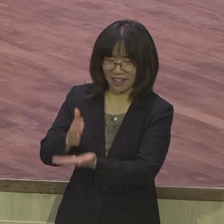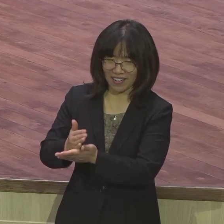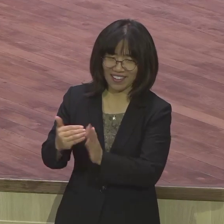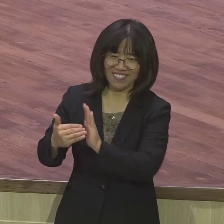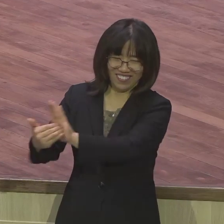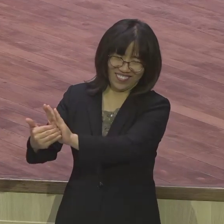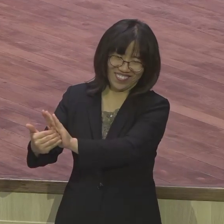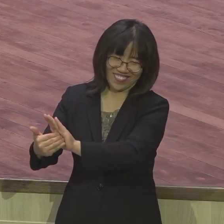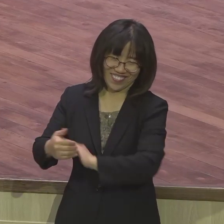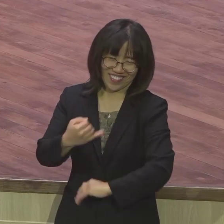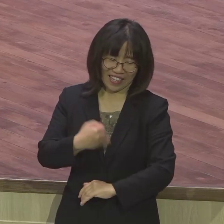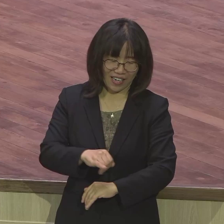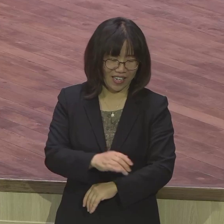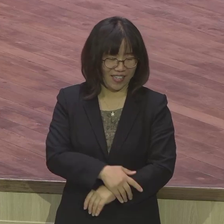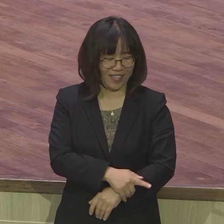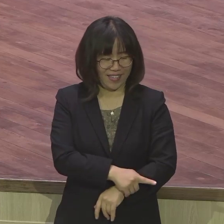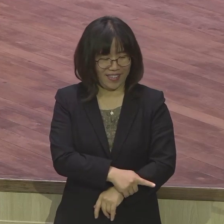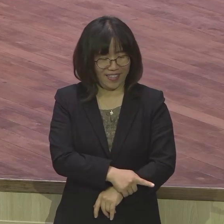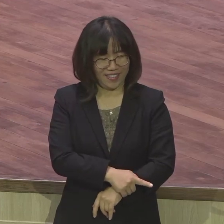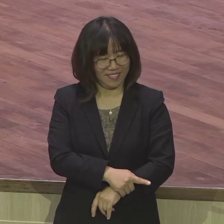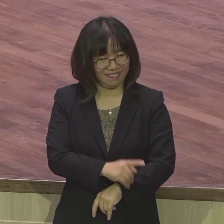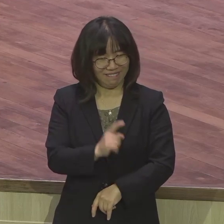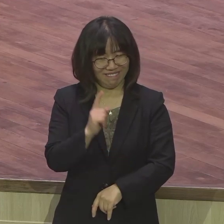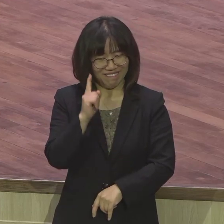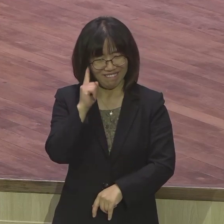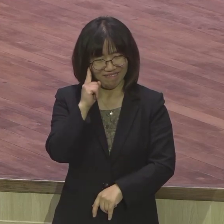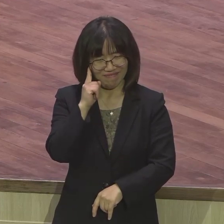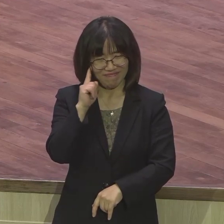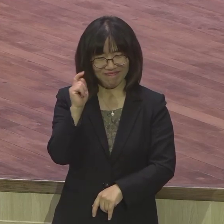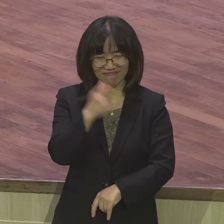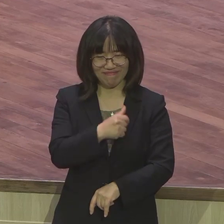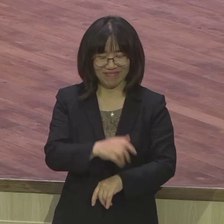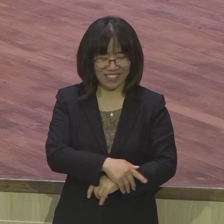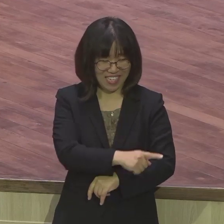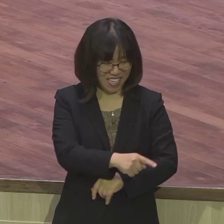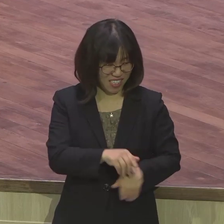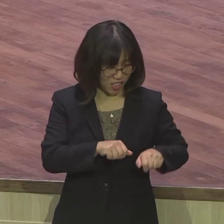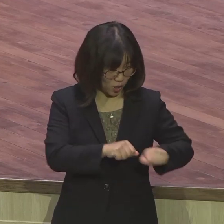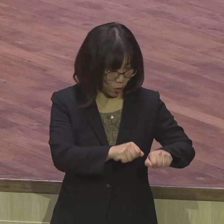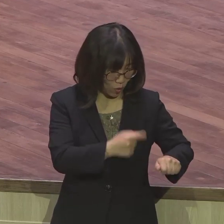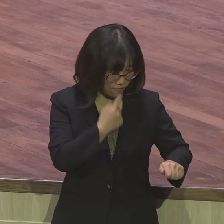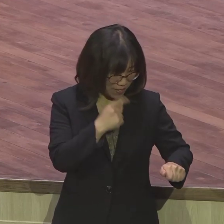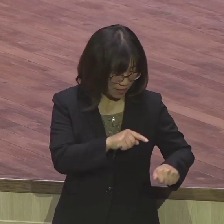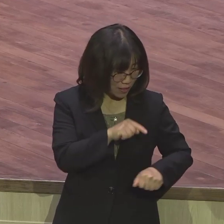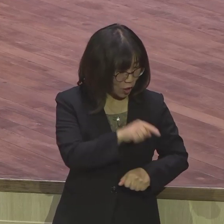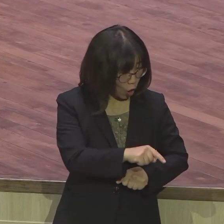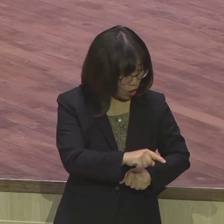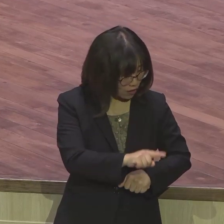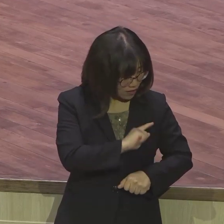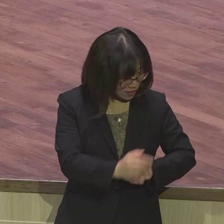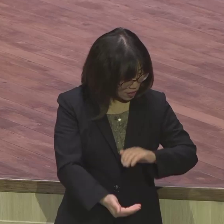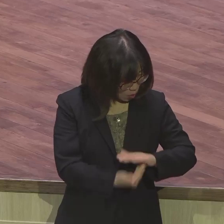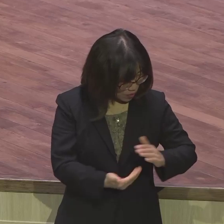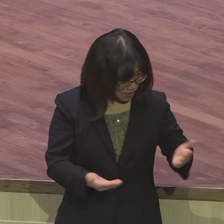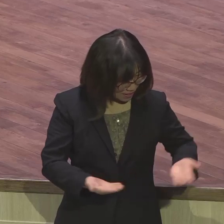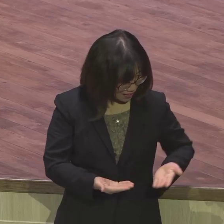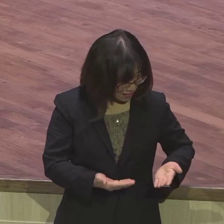그런 게 아니죠. 시끄 놀다가 이제 방청소 좀 하라니까 서밋타임 시간입니다. 이렇게.